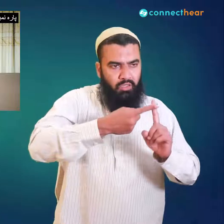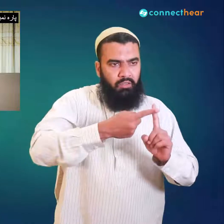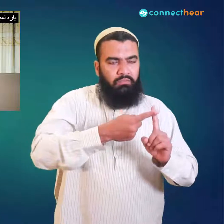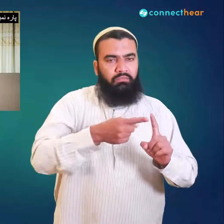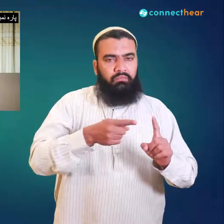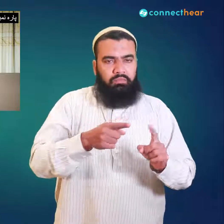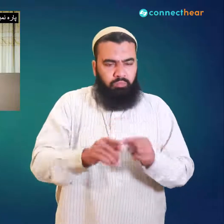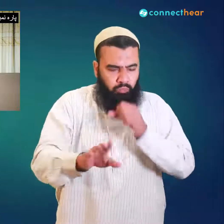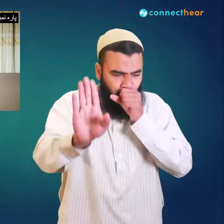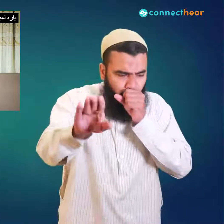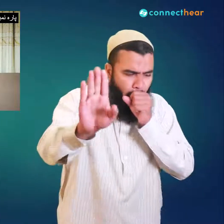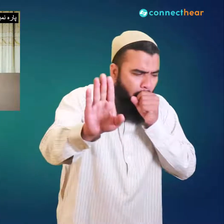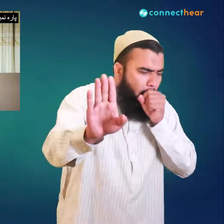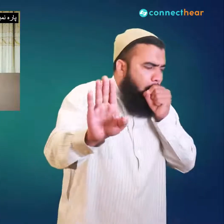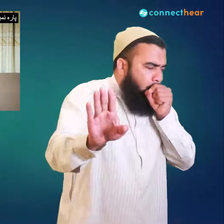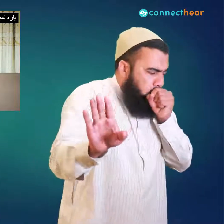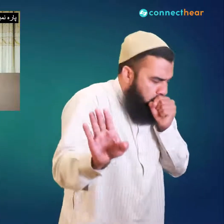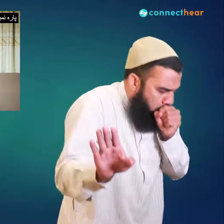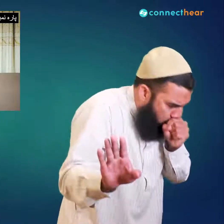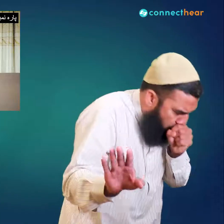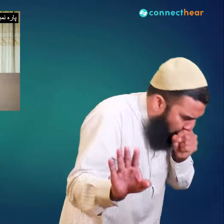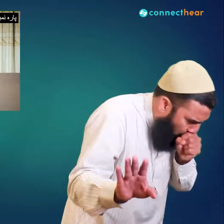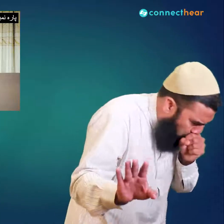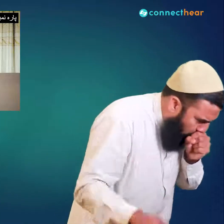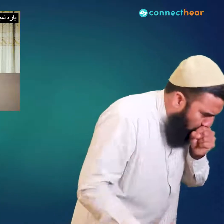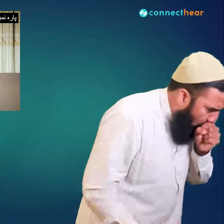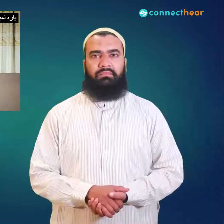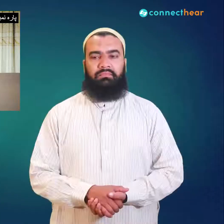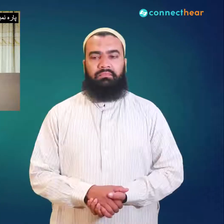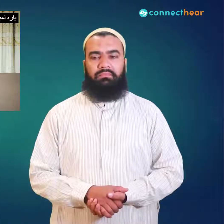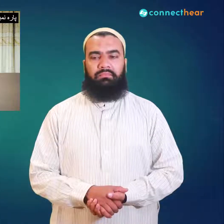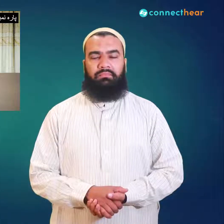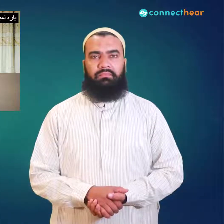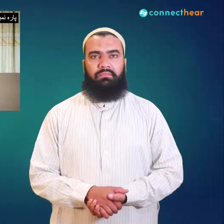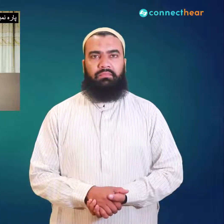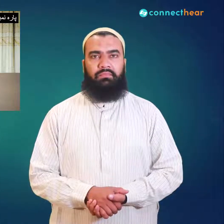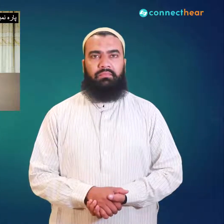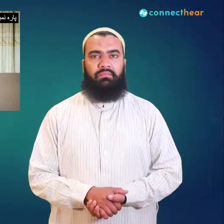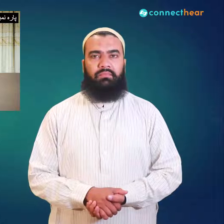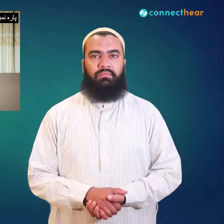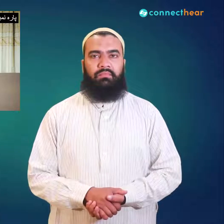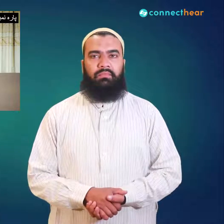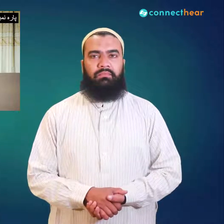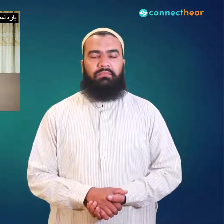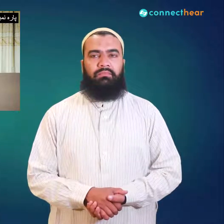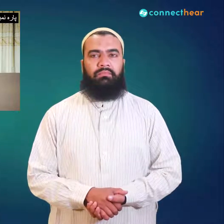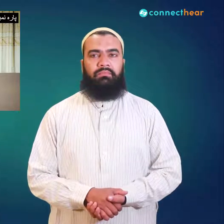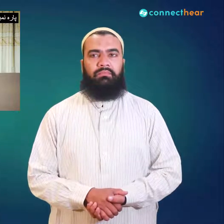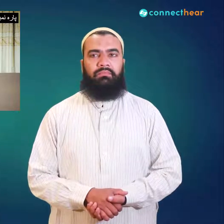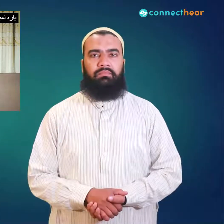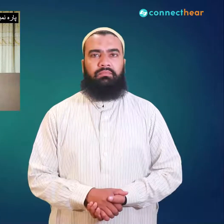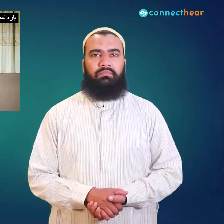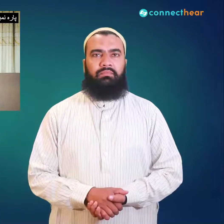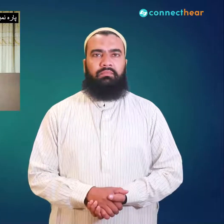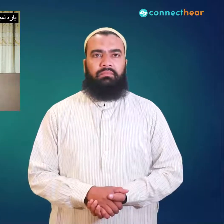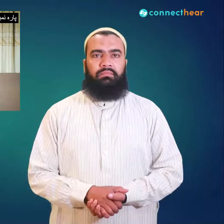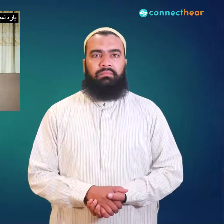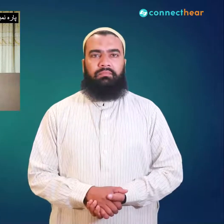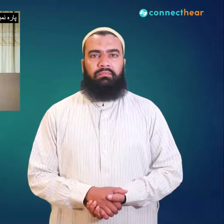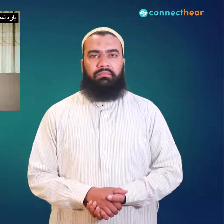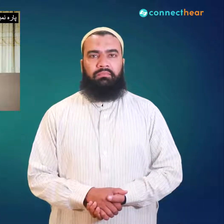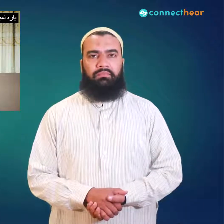ہونے لگا تو بول اٹھا کہ میں بنی اسرائیل کے رب پر ایمان لاتا ہوں۔ اللہ رب العزت نے جواب